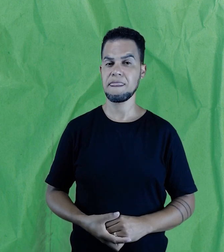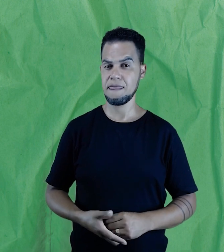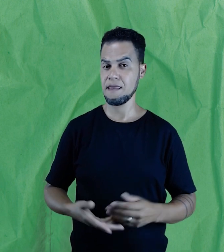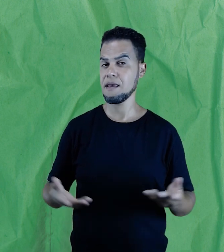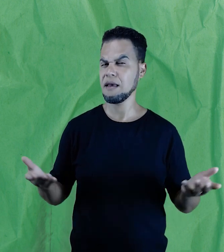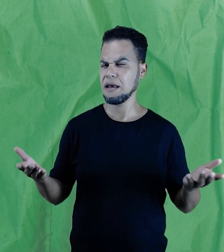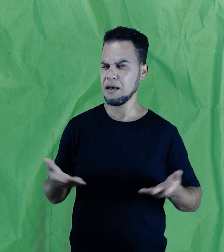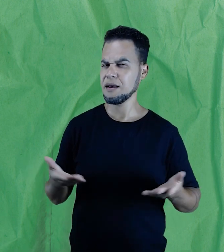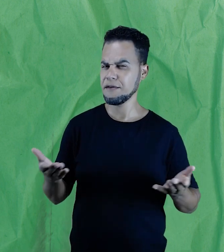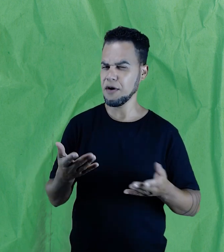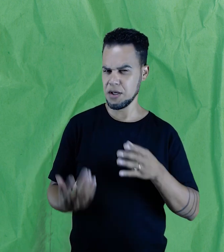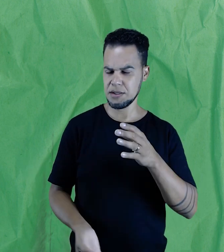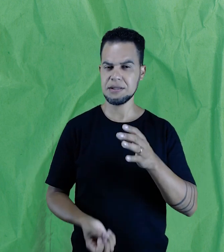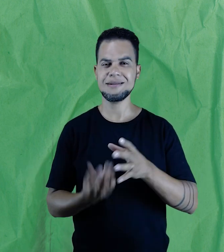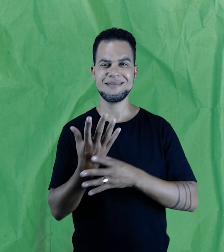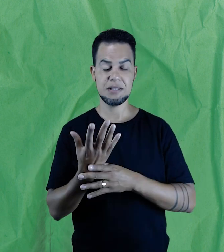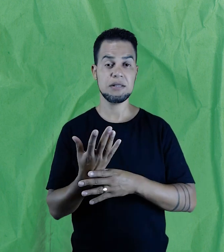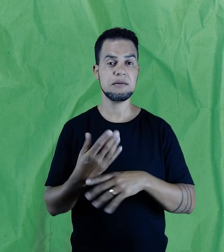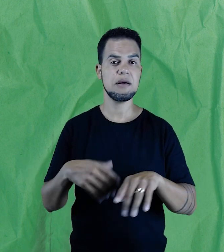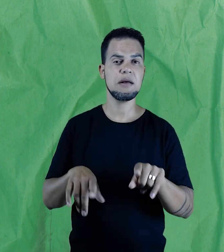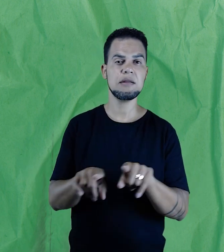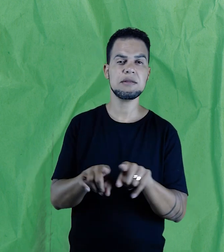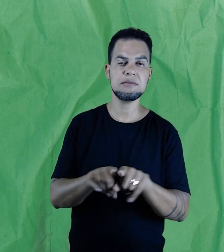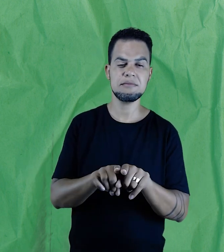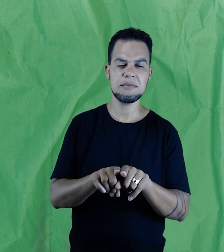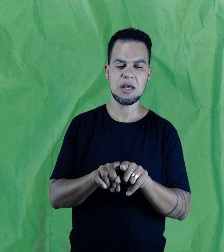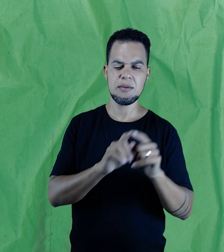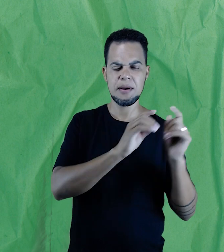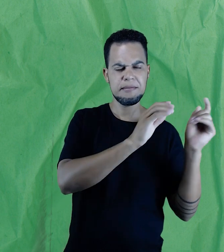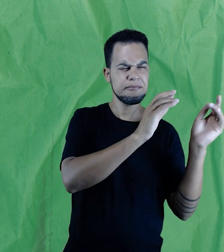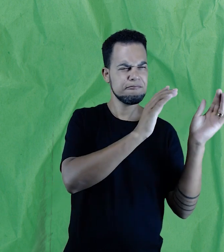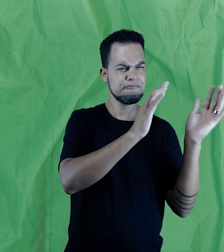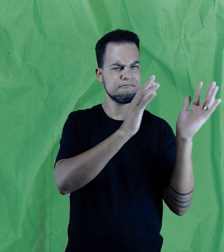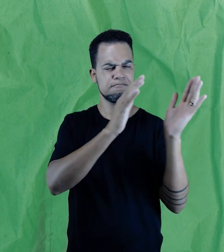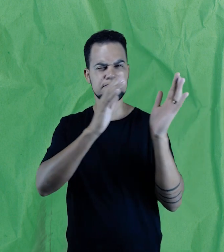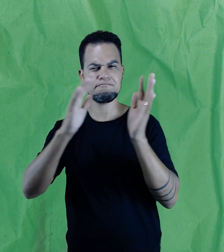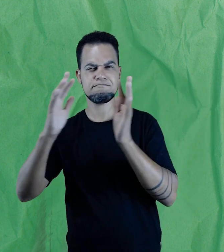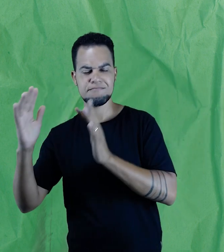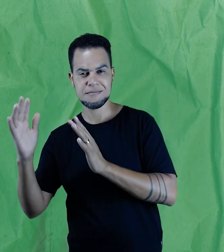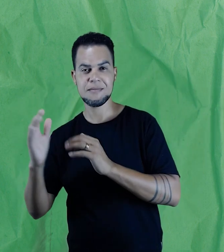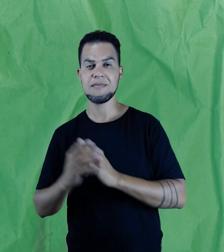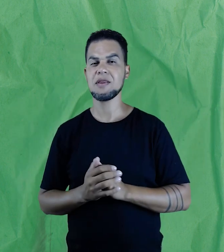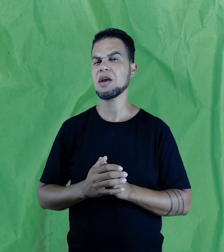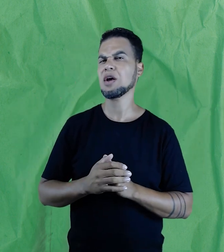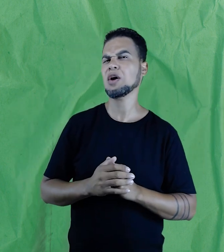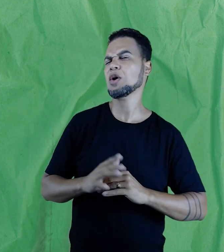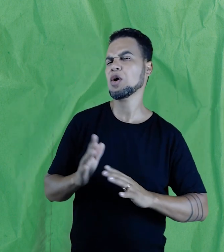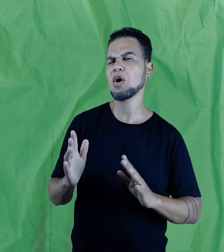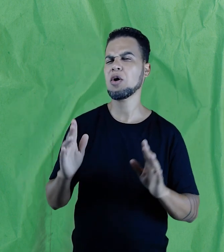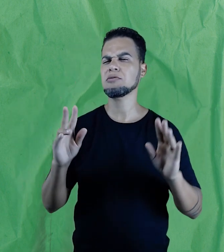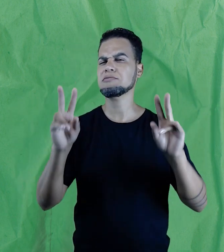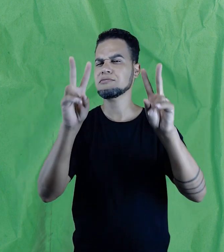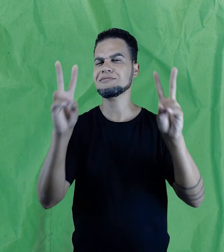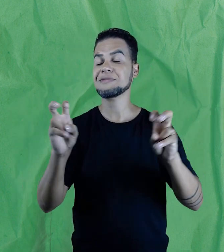Aqui foi criado uma linha do tempo com os pontos